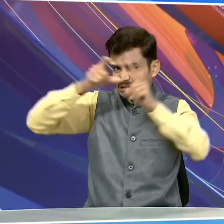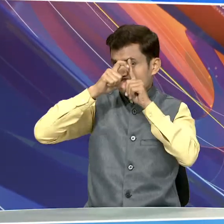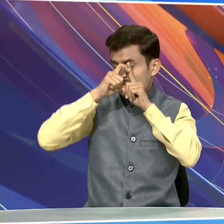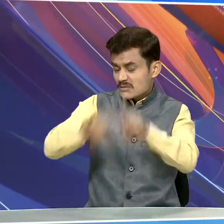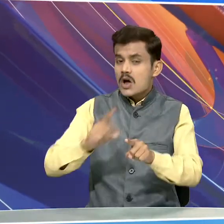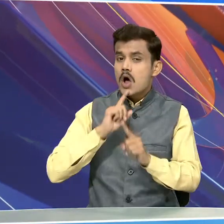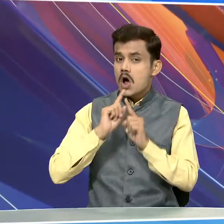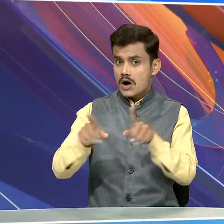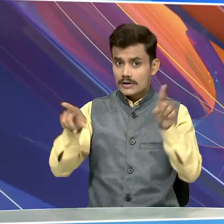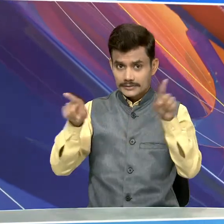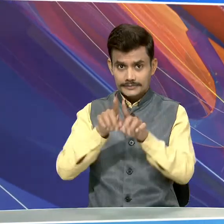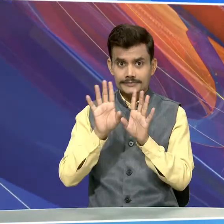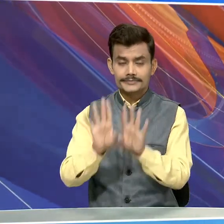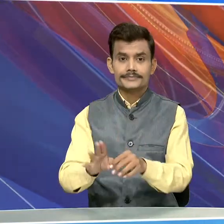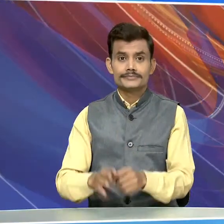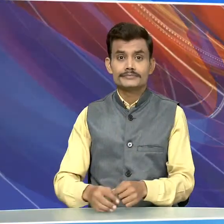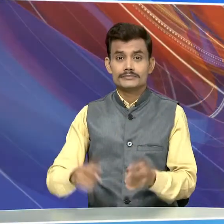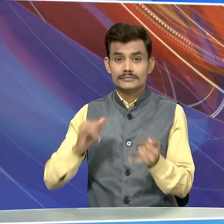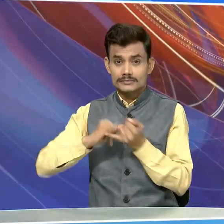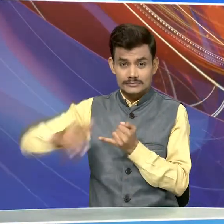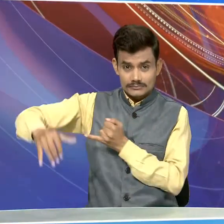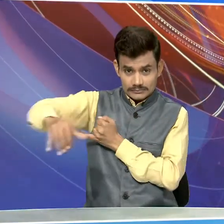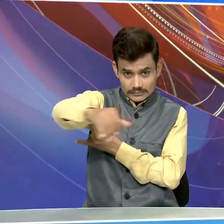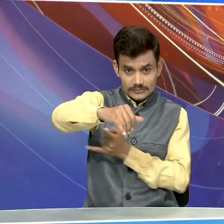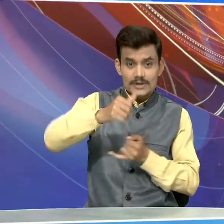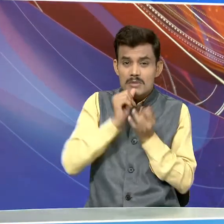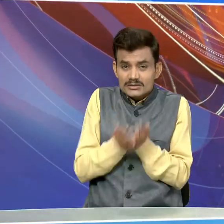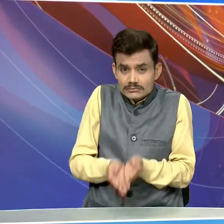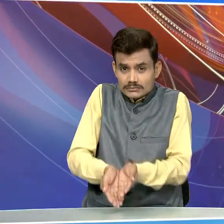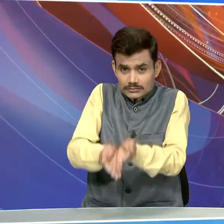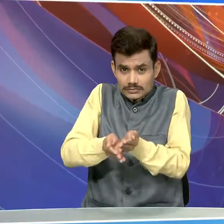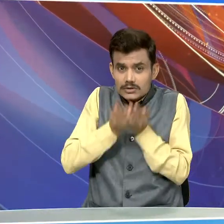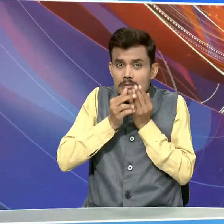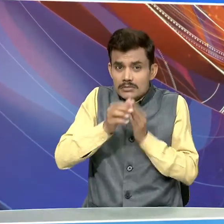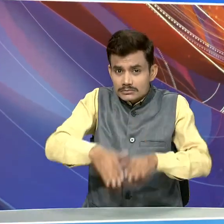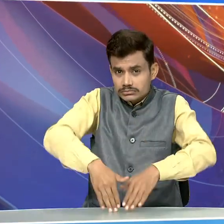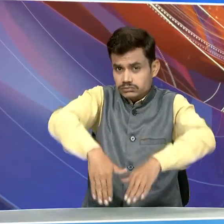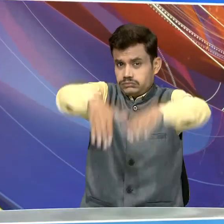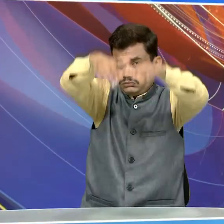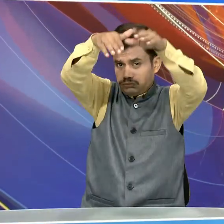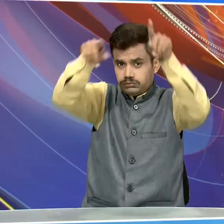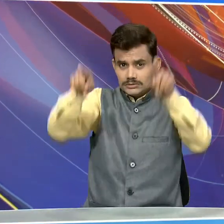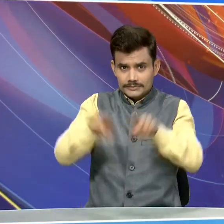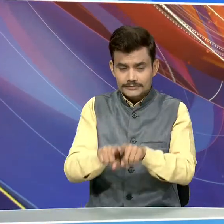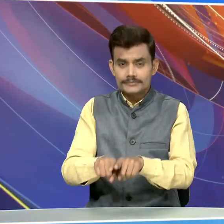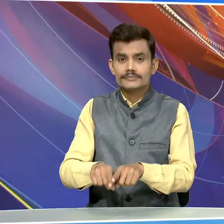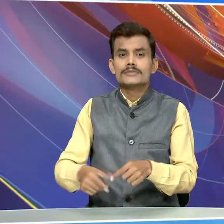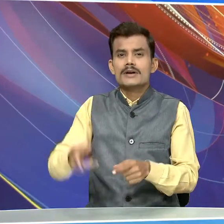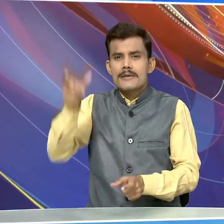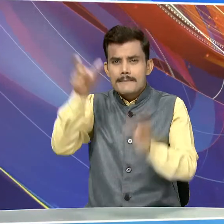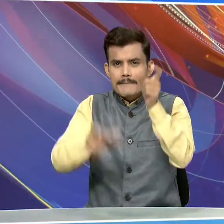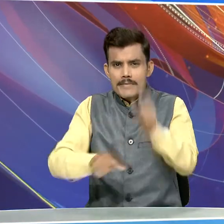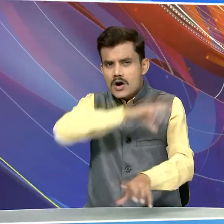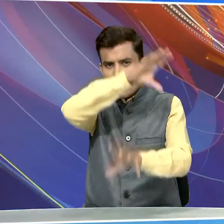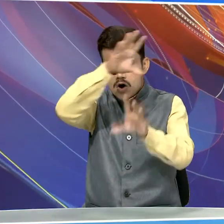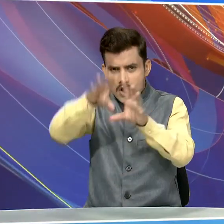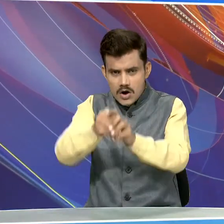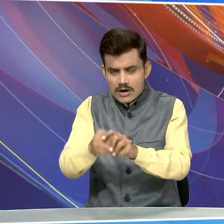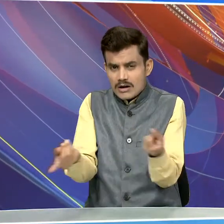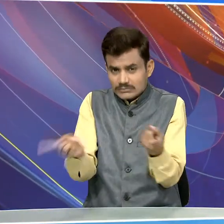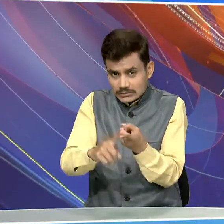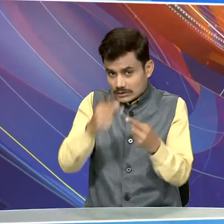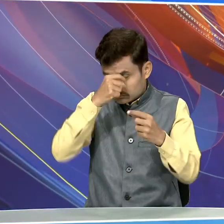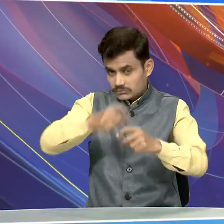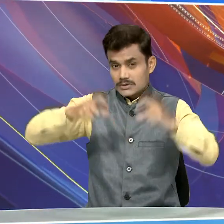जारी की है। राज्य के कई प्रमुख नदियों का जलस्तर भी बढ़ गया है और किसी भी तरह की आपदा